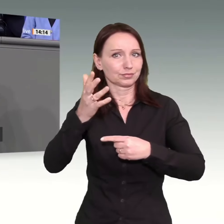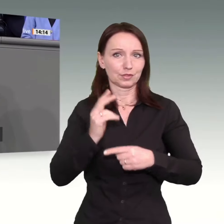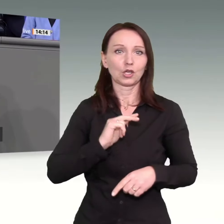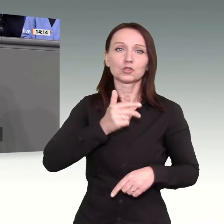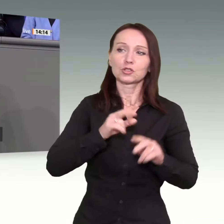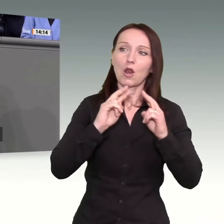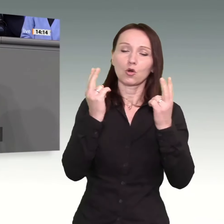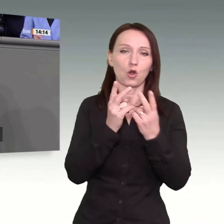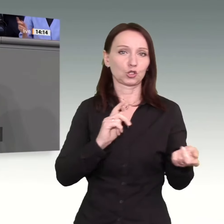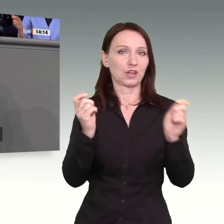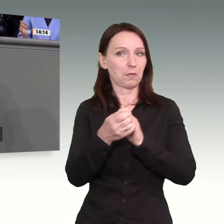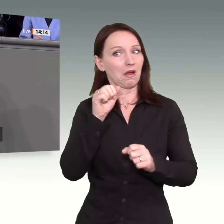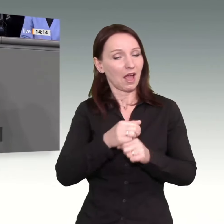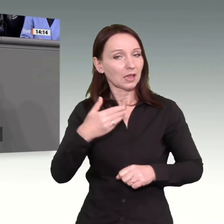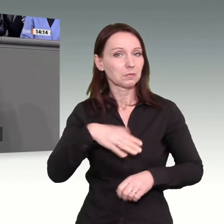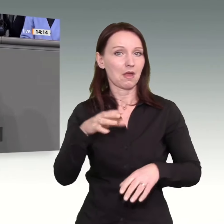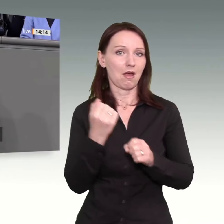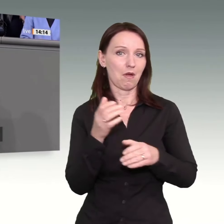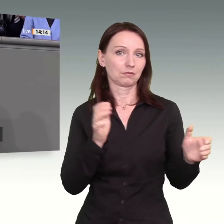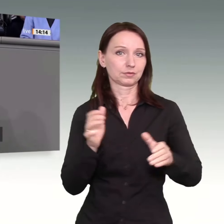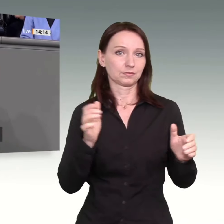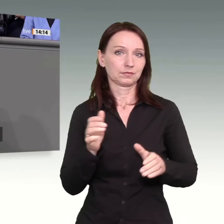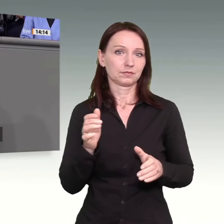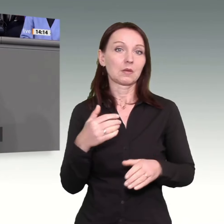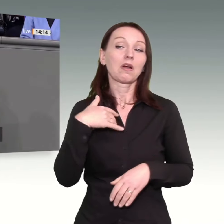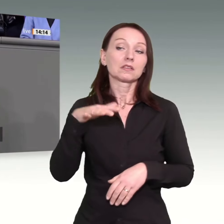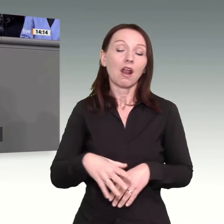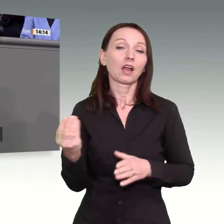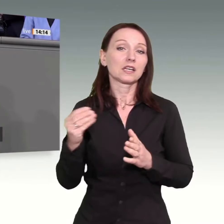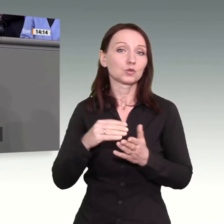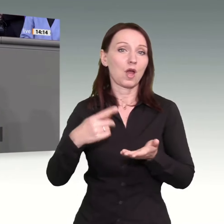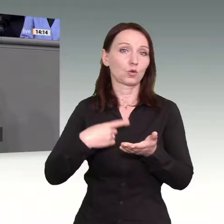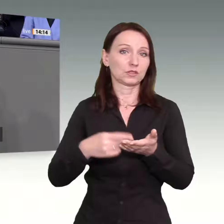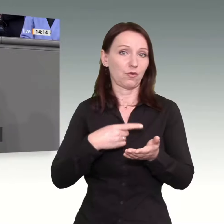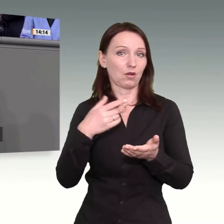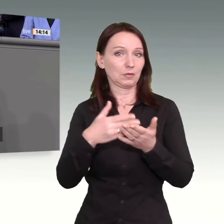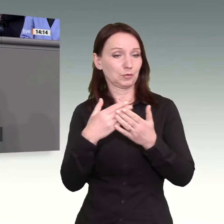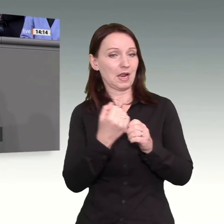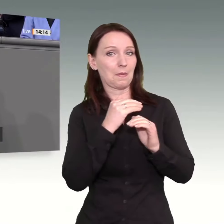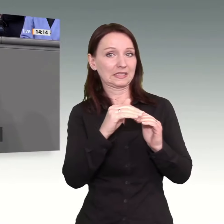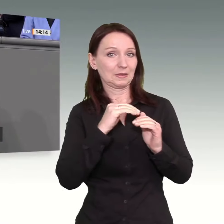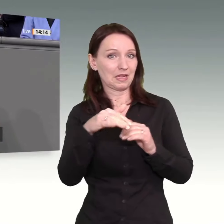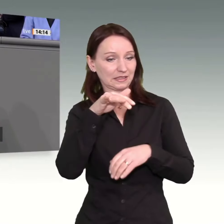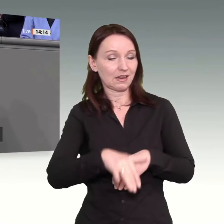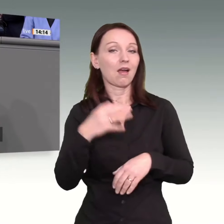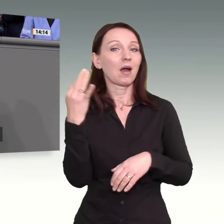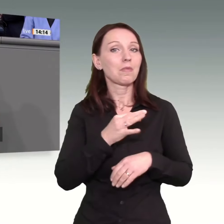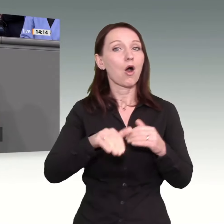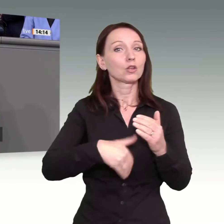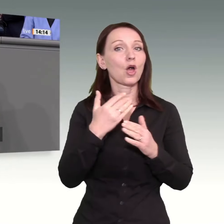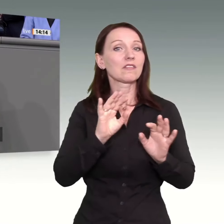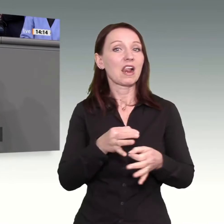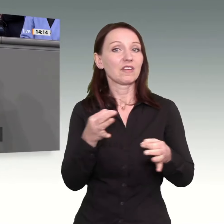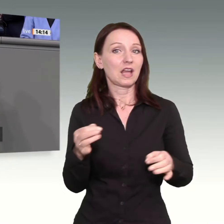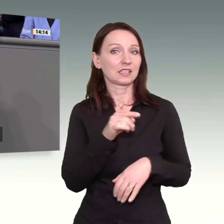gestalten zu können, brauchen wir aus meiner Sicht und aus sozialpolitischer und arbeitsmarktpolitischer Sicht vor allem drei Dinge. Herr Kollege,